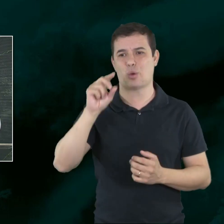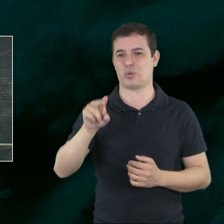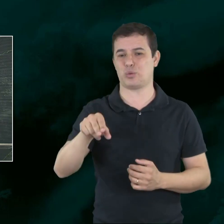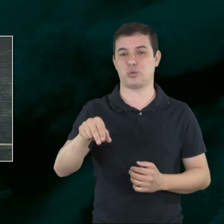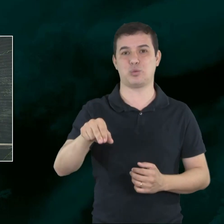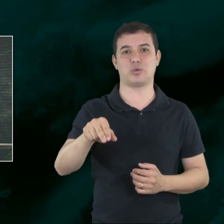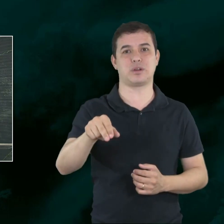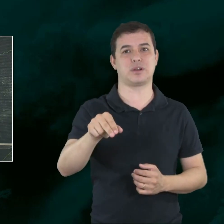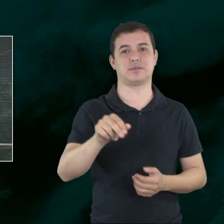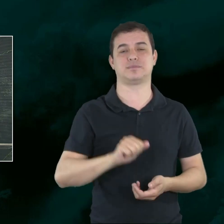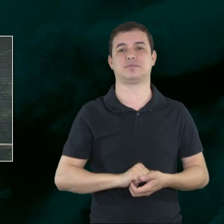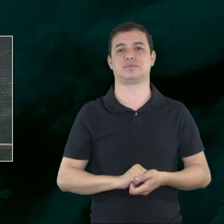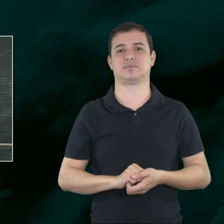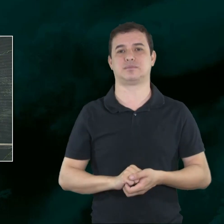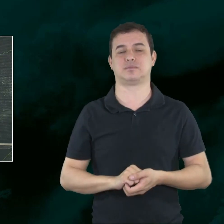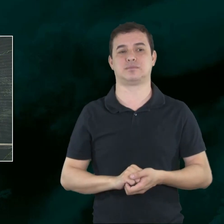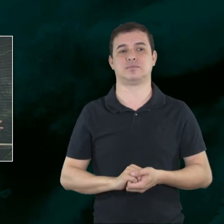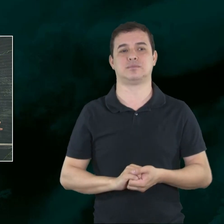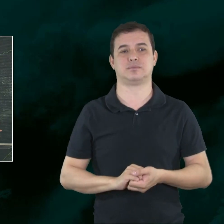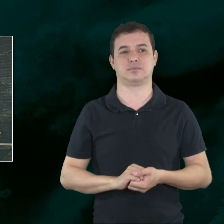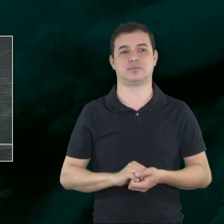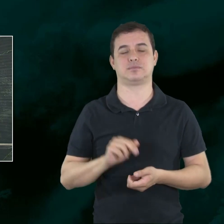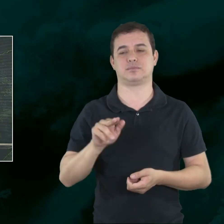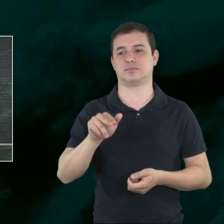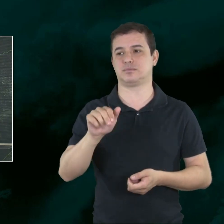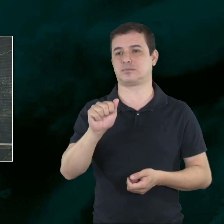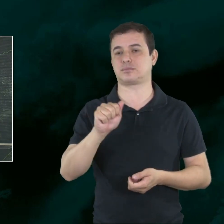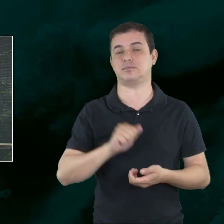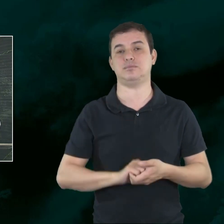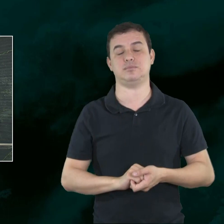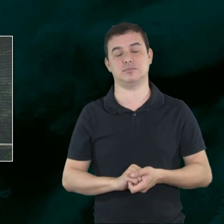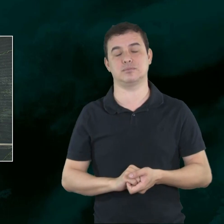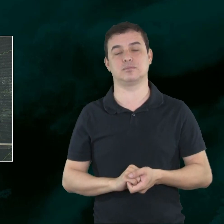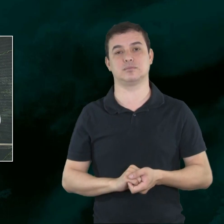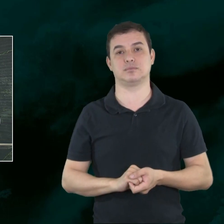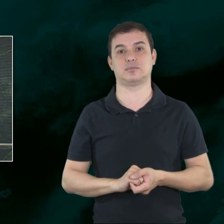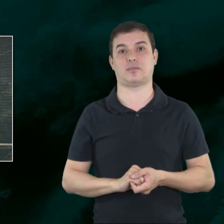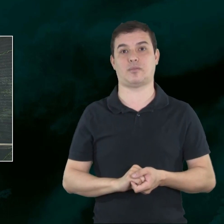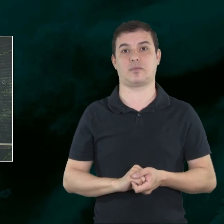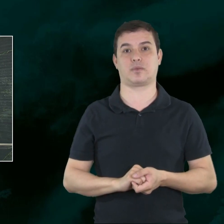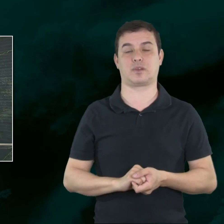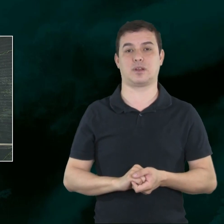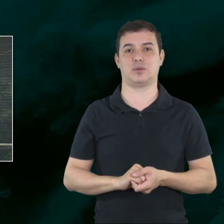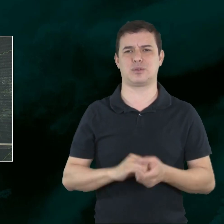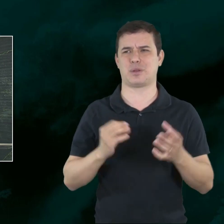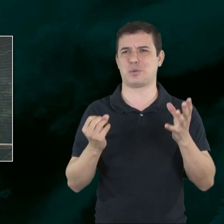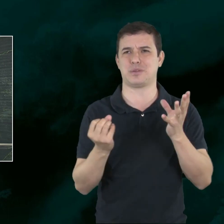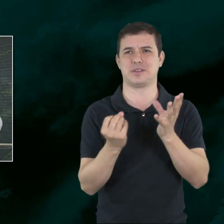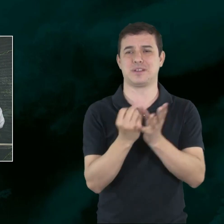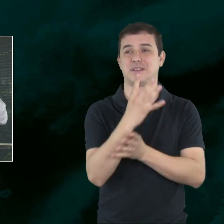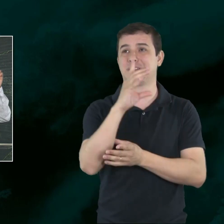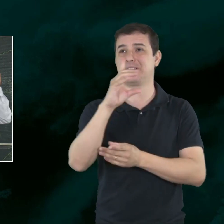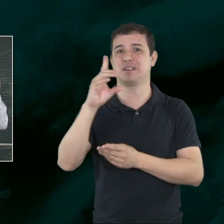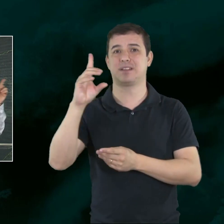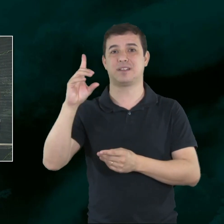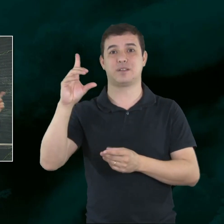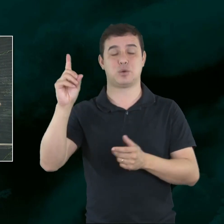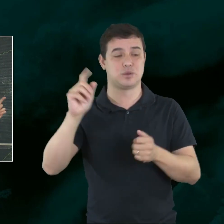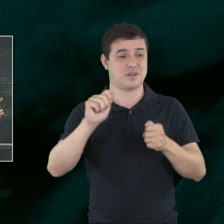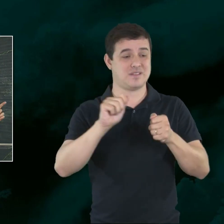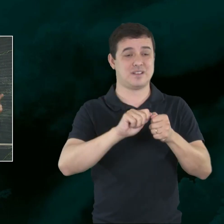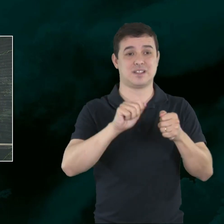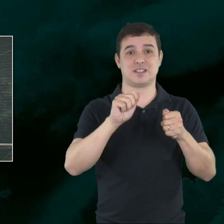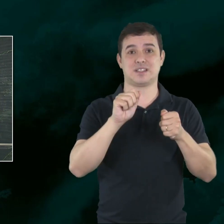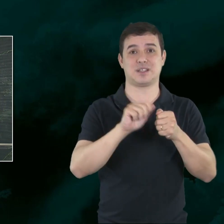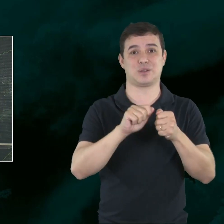humana. Por isso, irmãos, isso é uma coisa inédita. E nós temos que ver que quando Deus faz coisas inéditas, alguma coisa grande vai